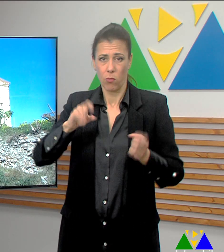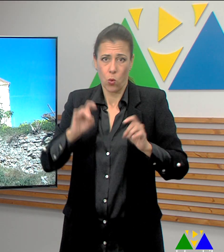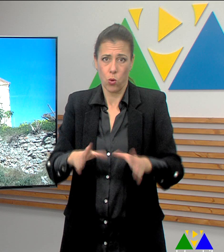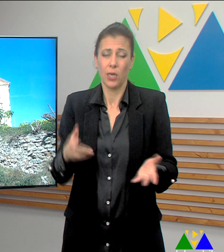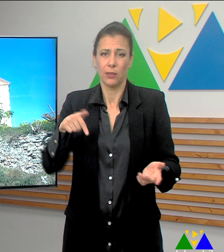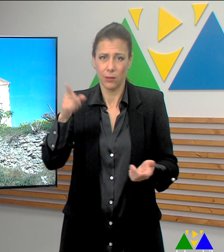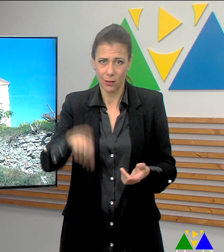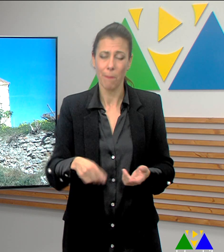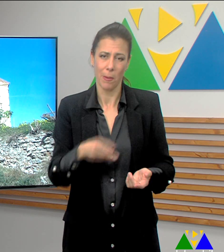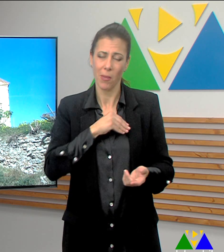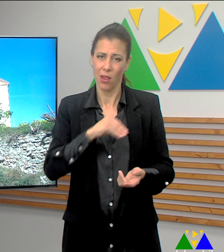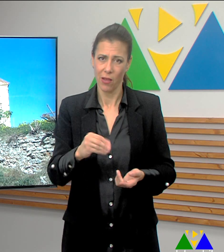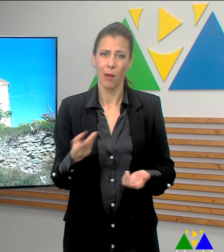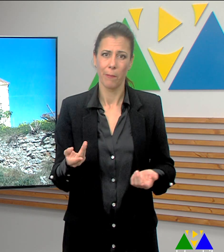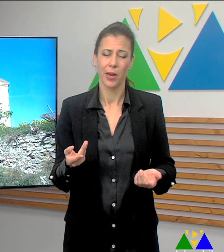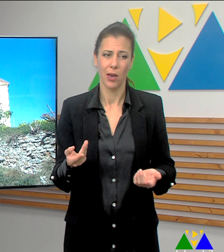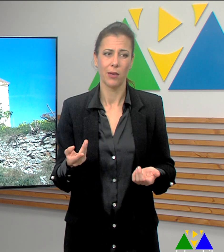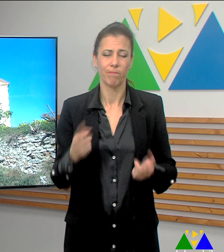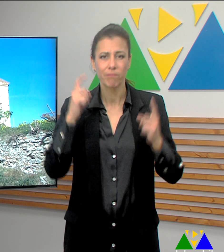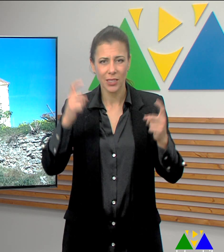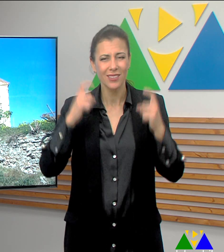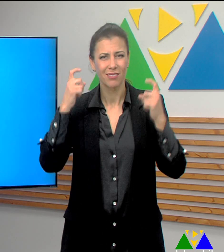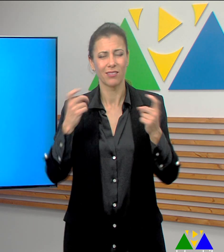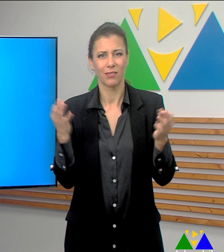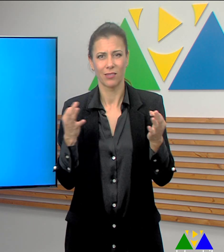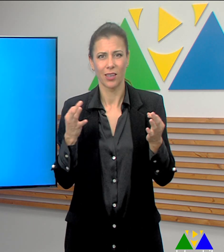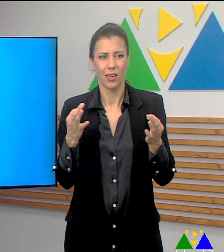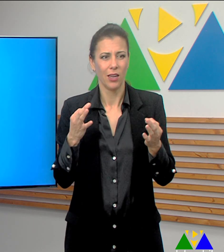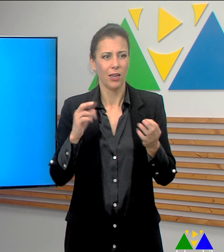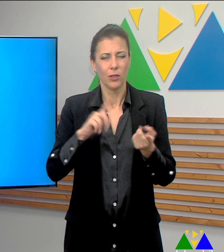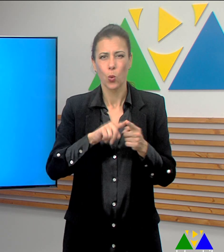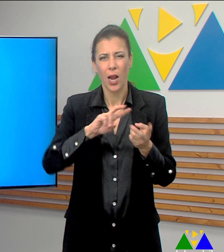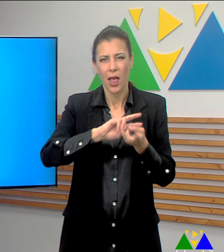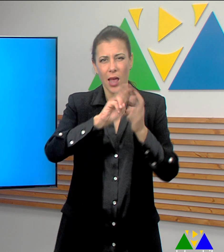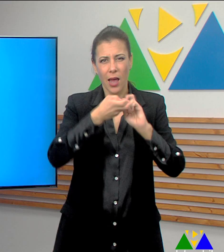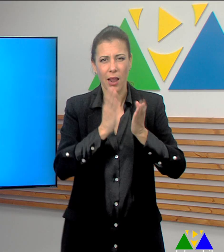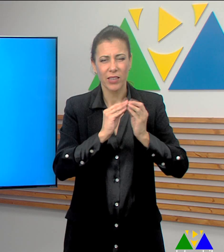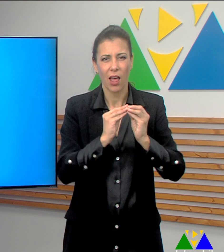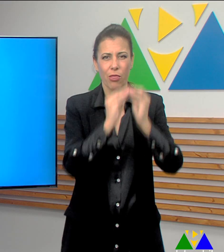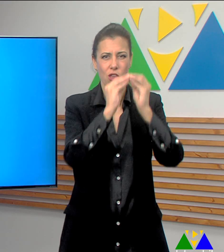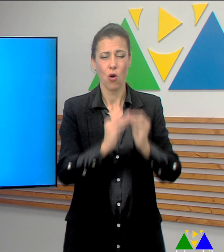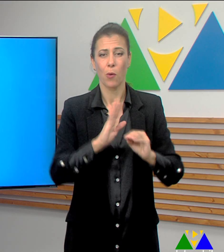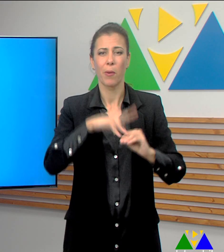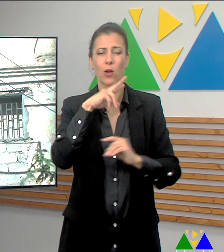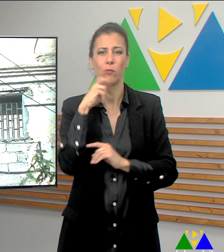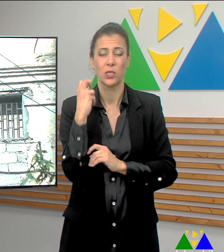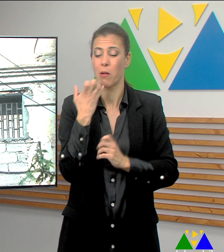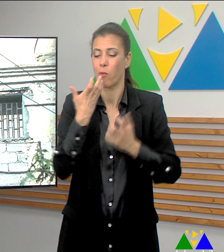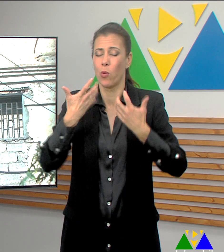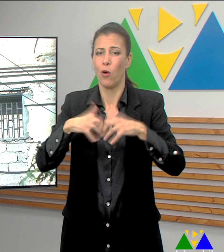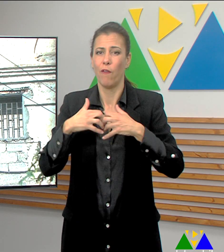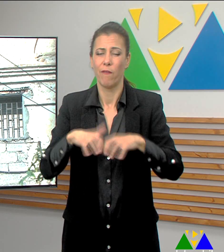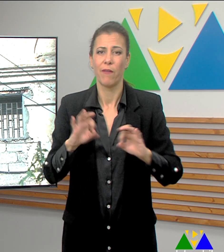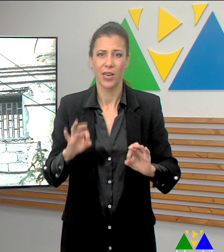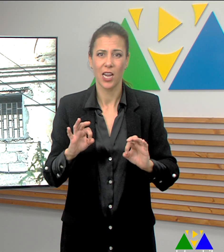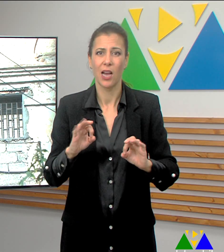está también merecería la pena intentar la rehabilitación y que se conserve. De la fábrica